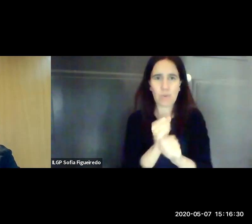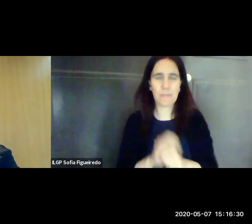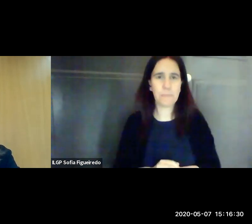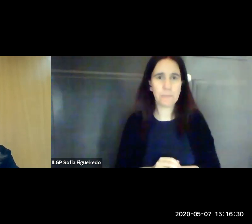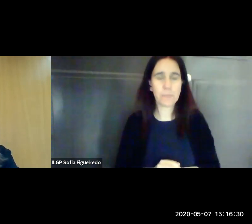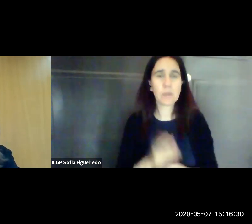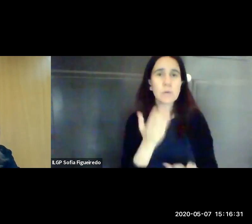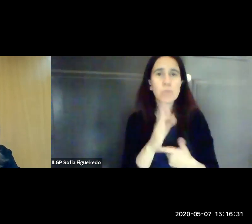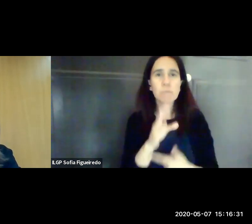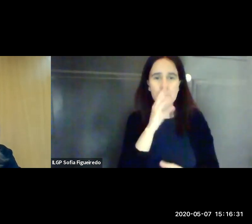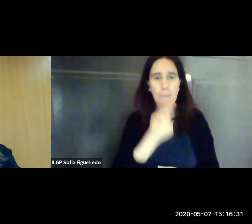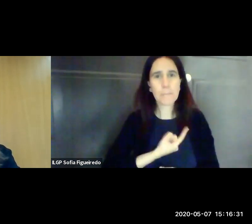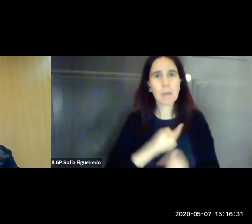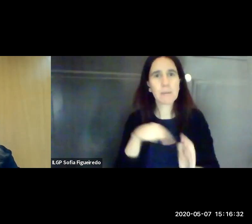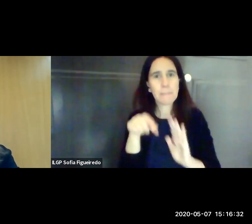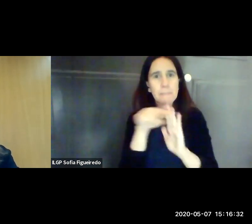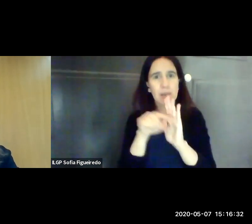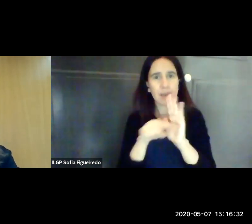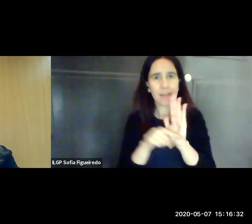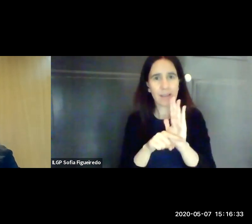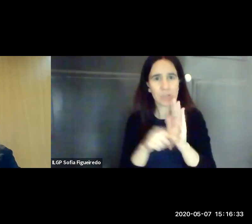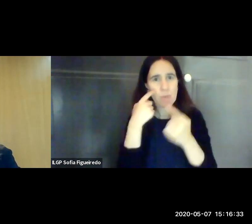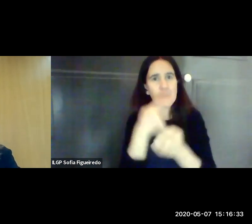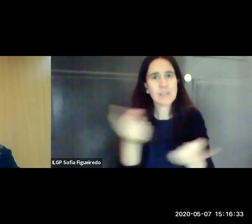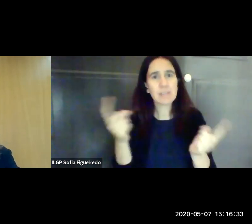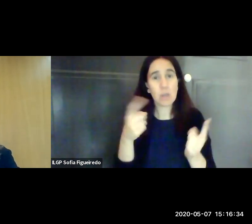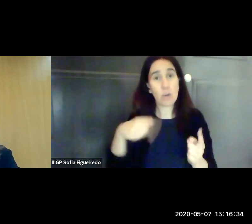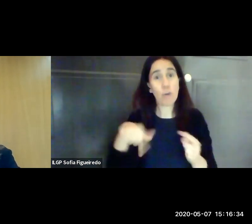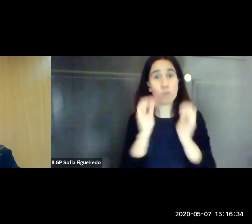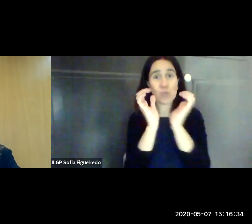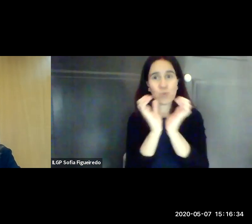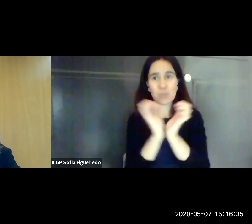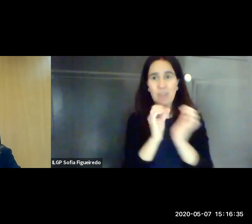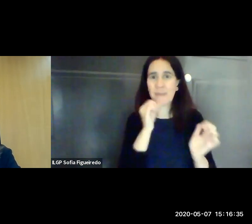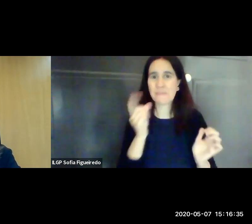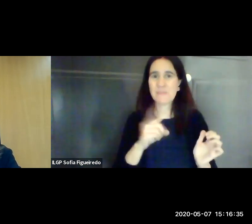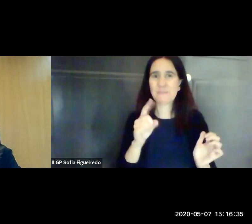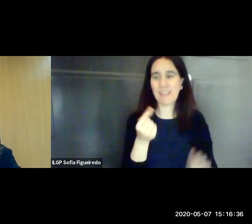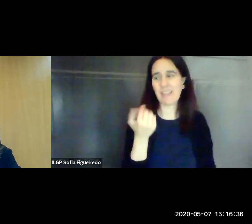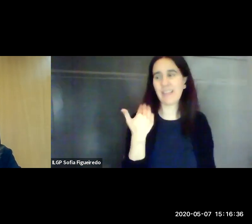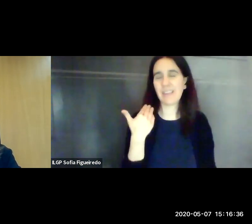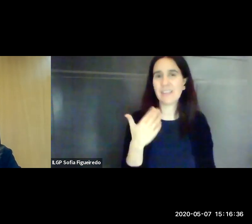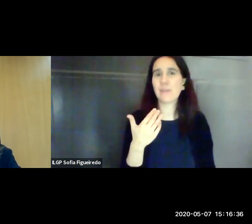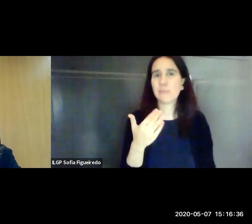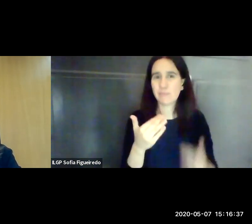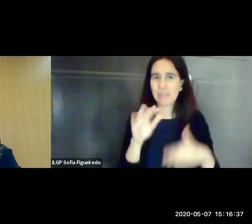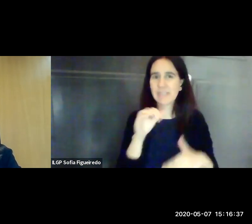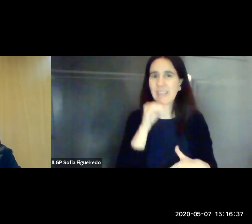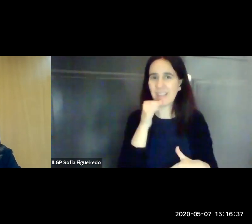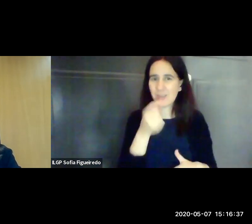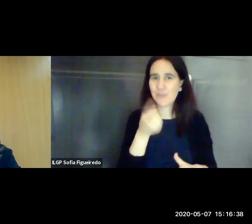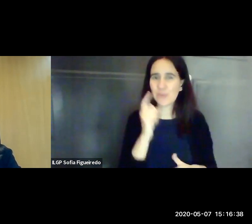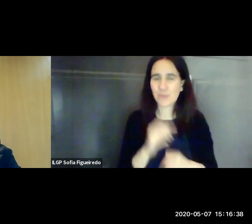lançar medidas, e nós na Segurança Social temos isto com muita frequência, ultimamente então mais do que é habitual. É